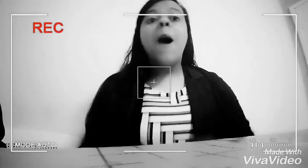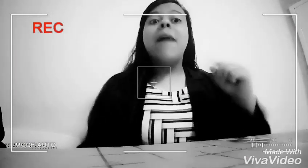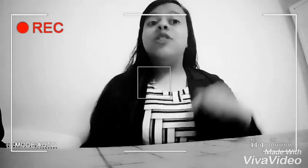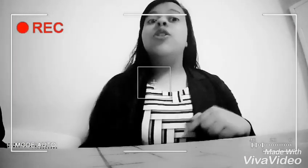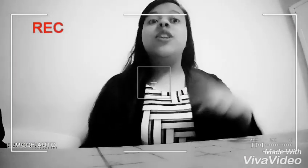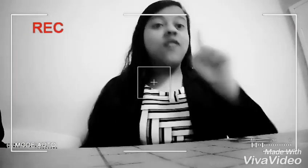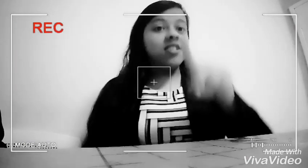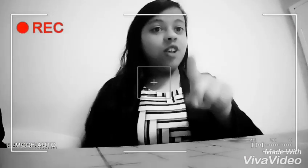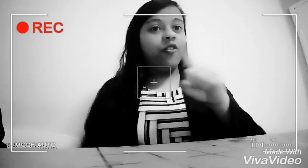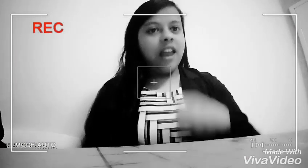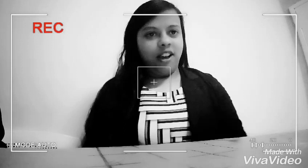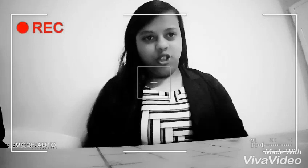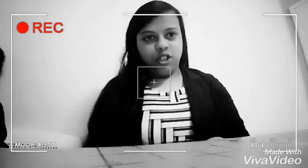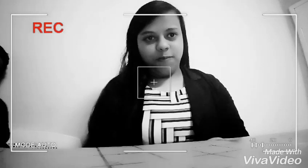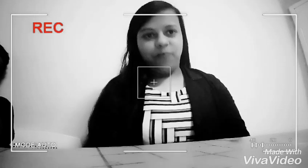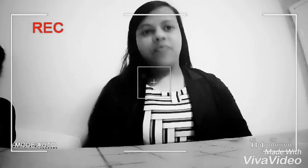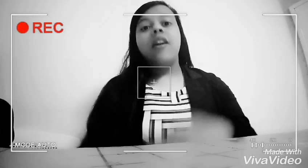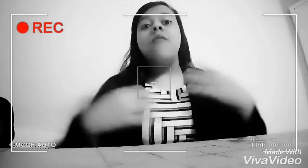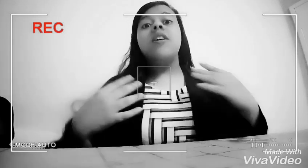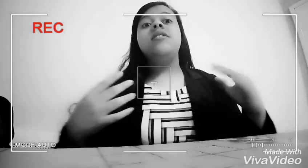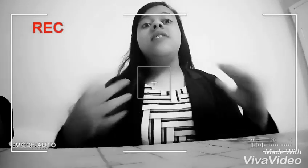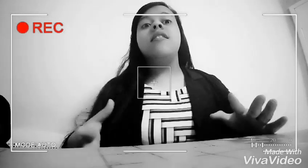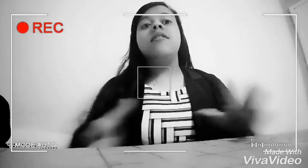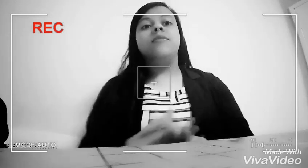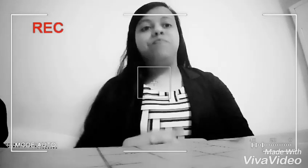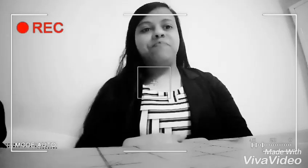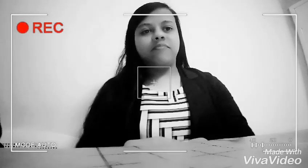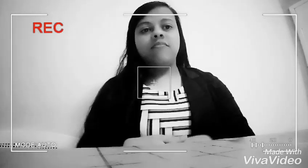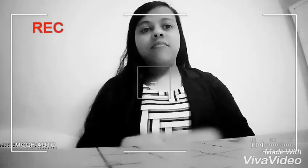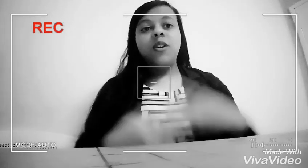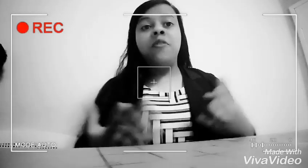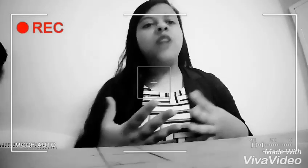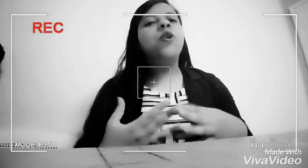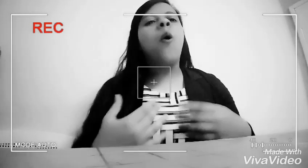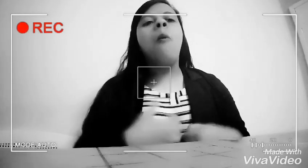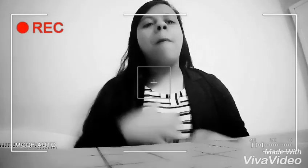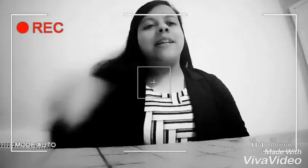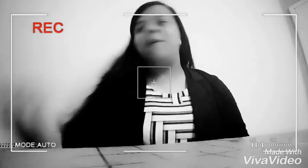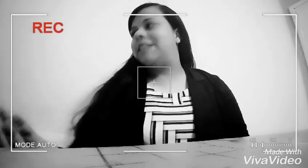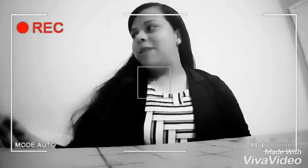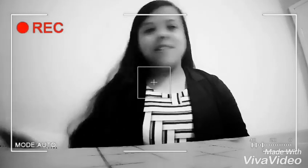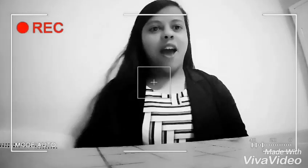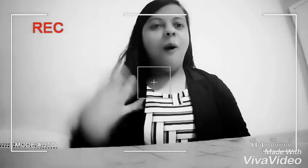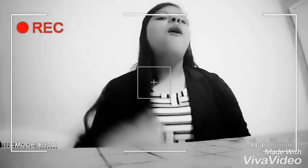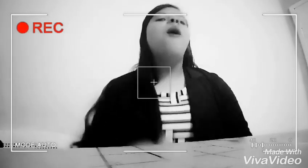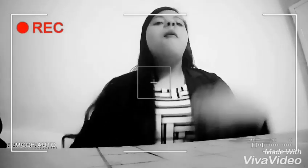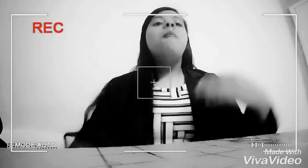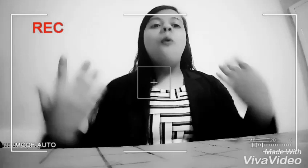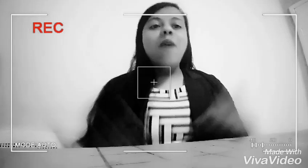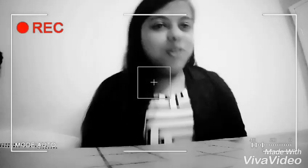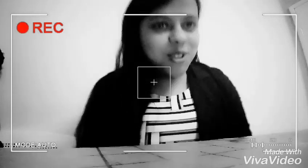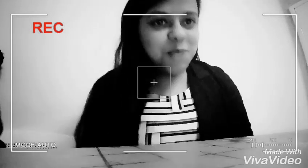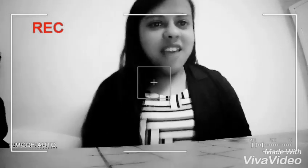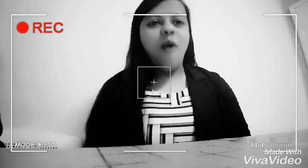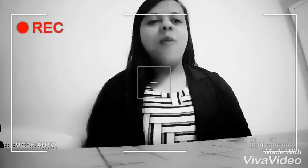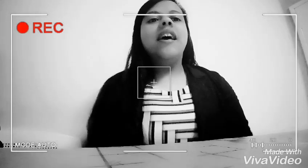mas hoje vai ser diferente. Vai ser um vídeo com uma participação especial, muito especial. E